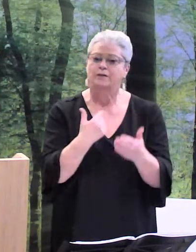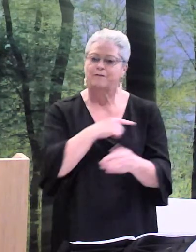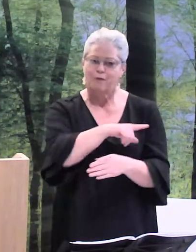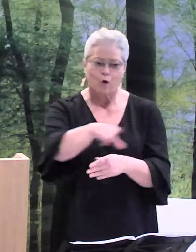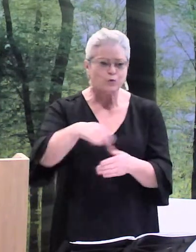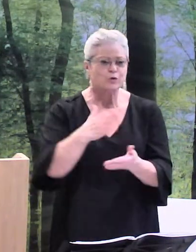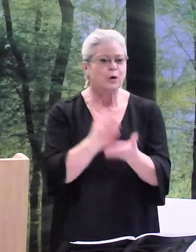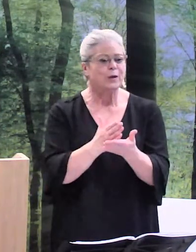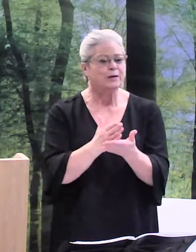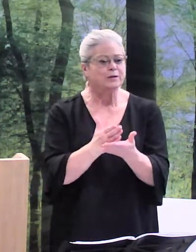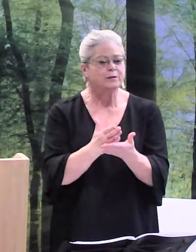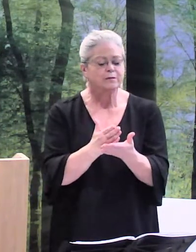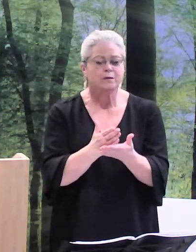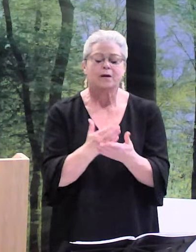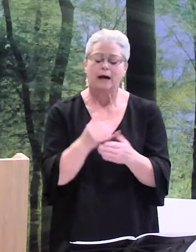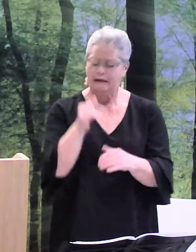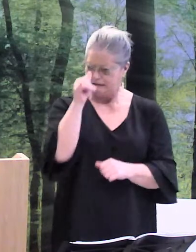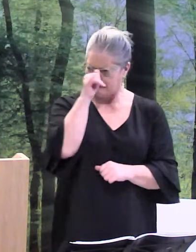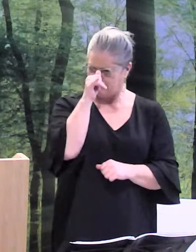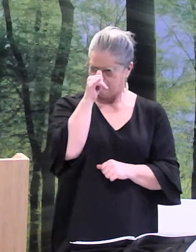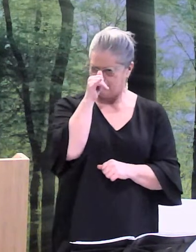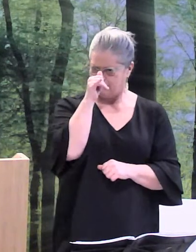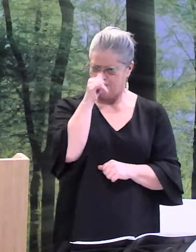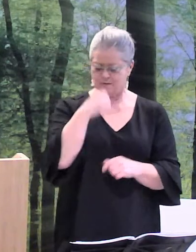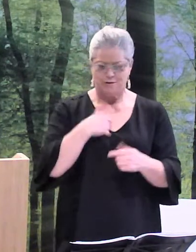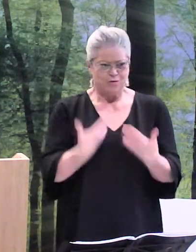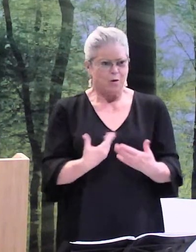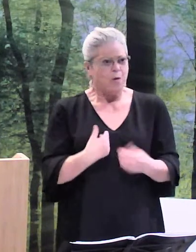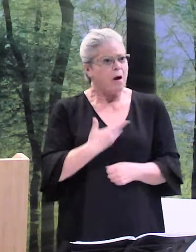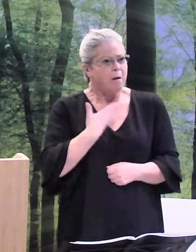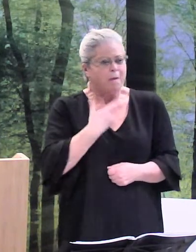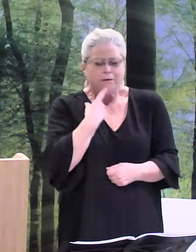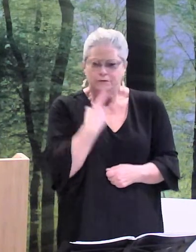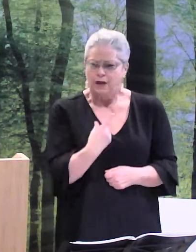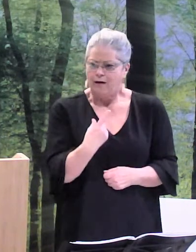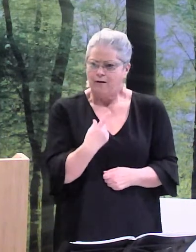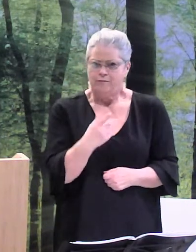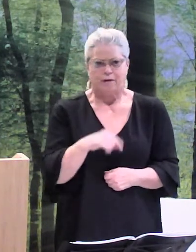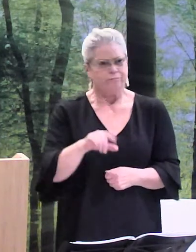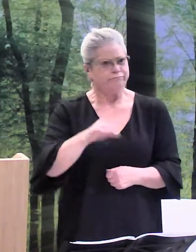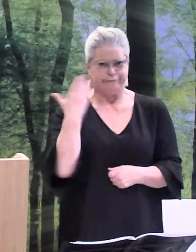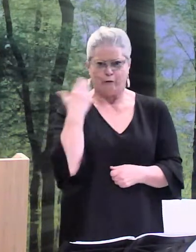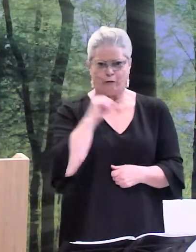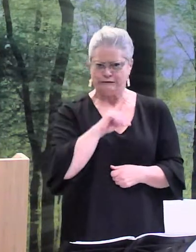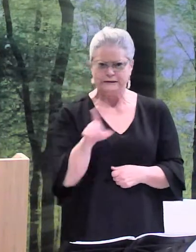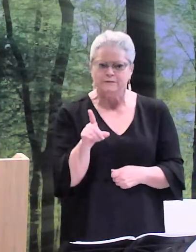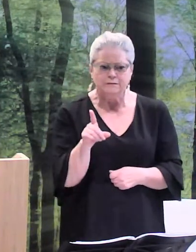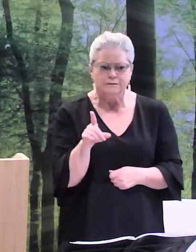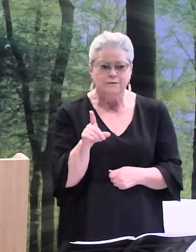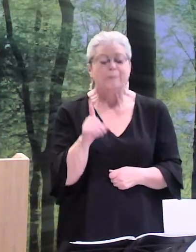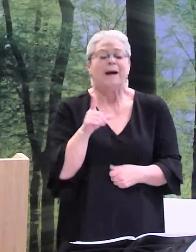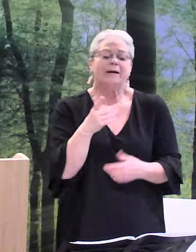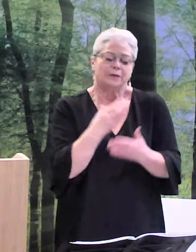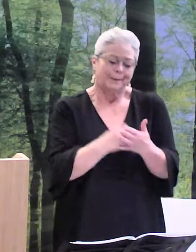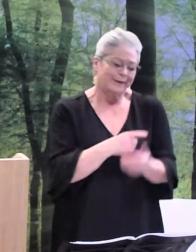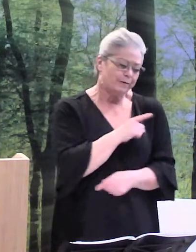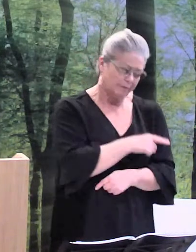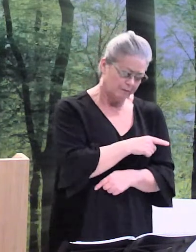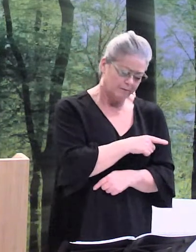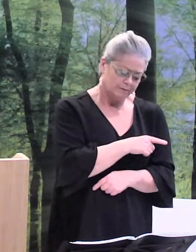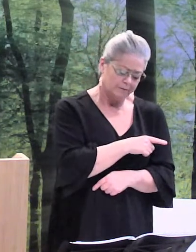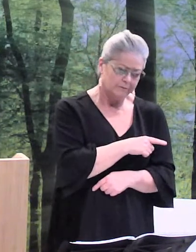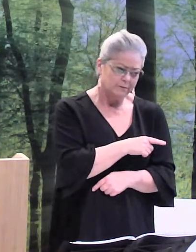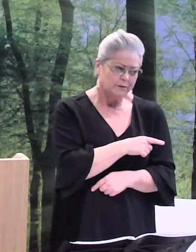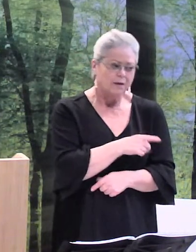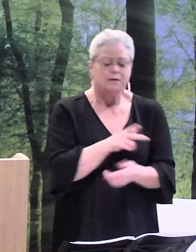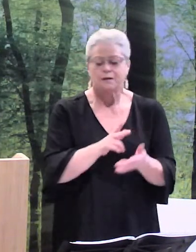was. En gek, dat ik dat nu gemakkelijker kan zeggen dan ooit tevoren. Maar ik mis je.